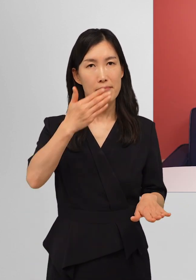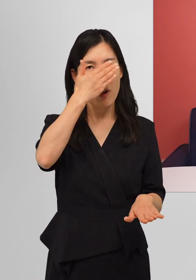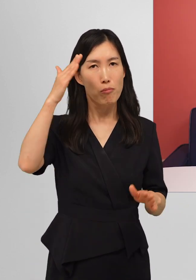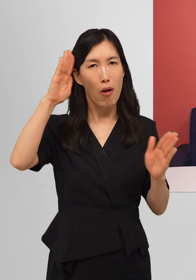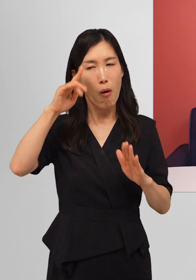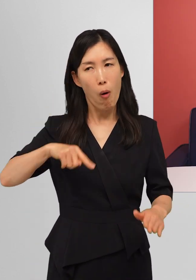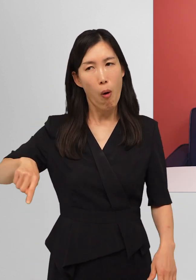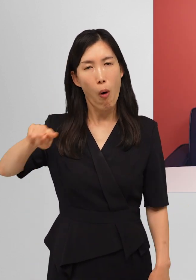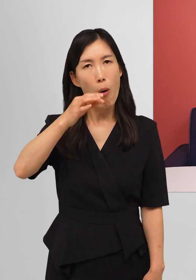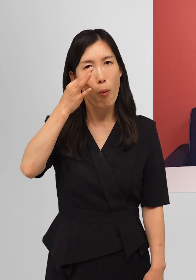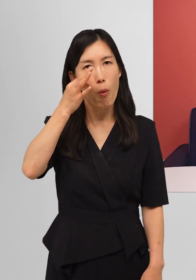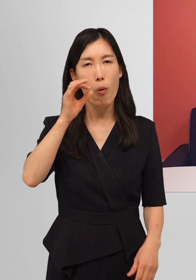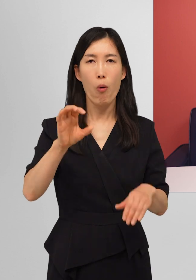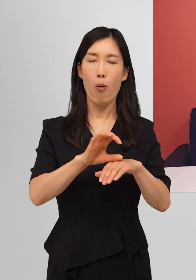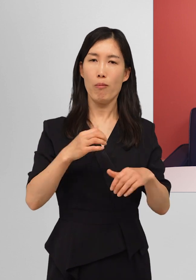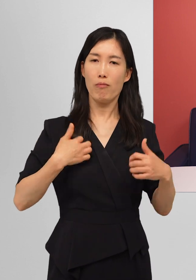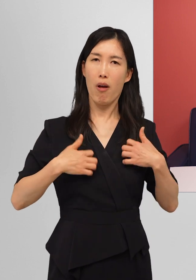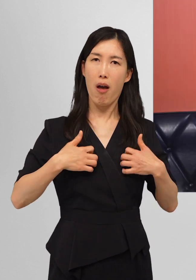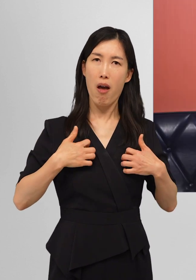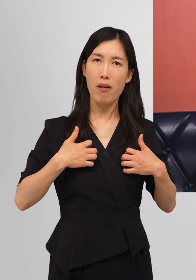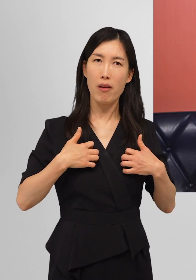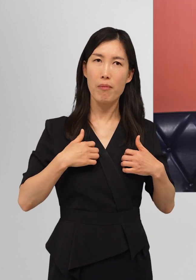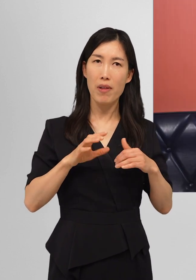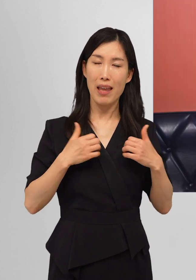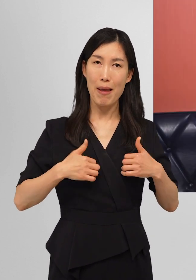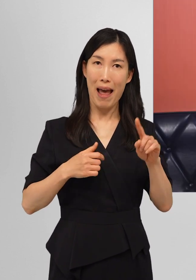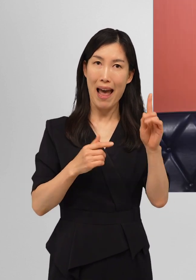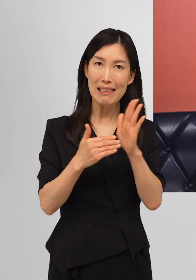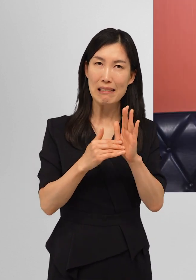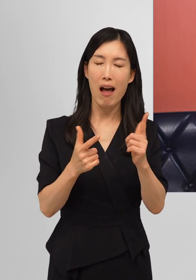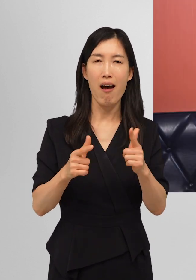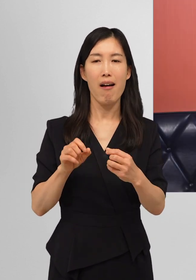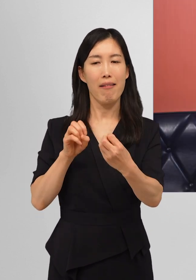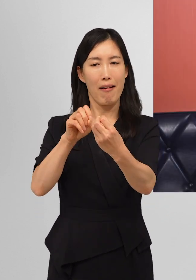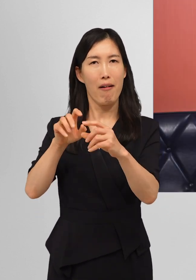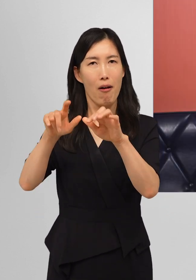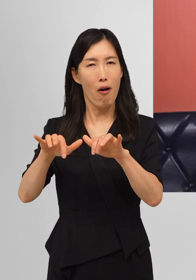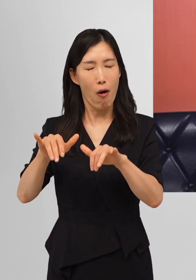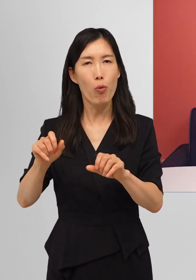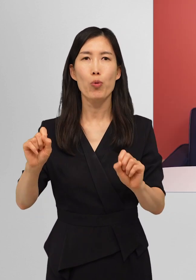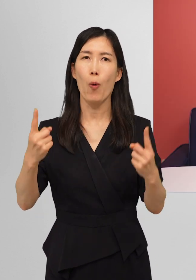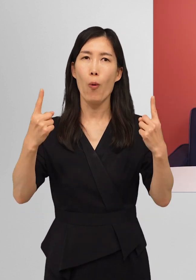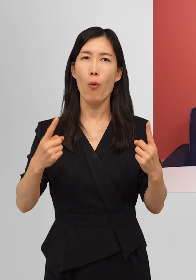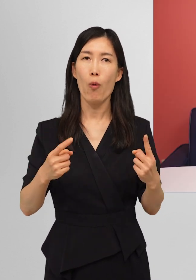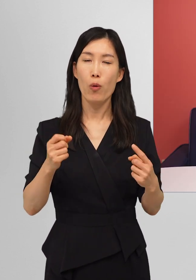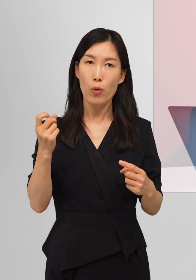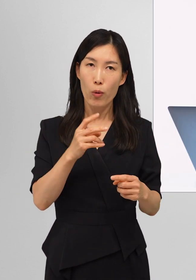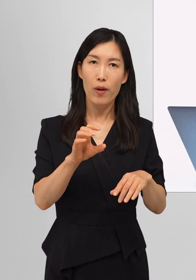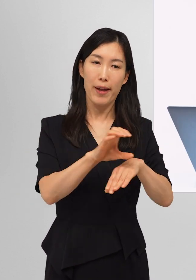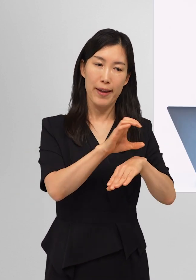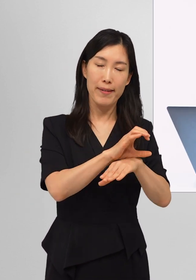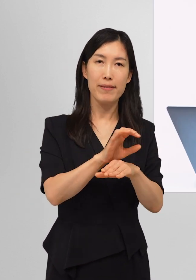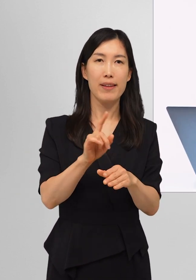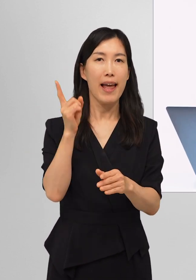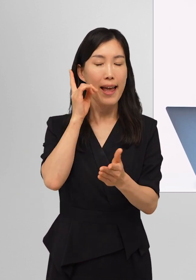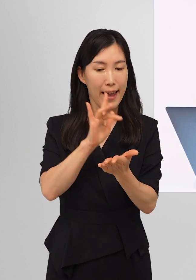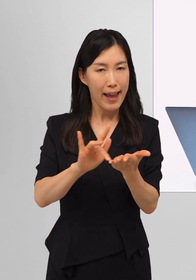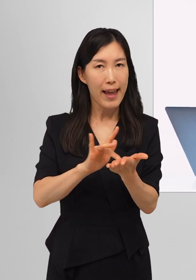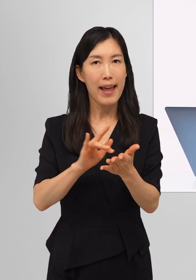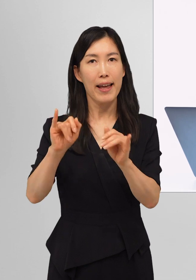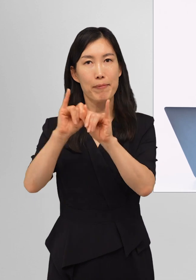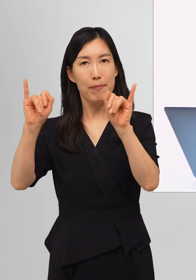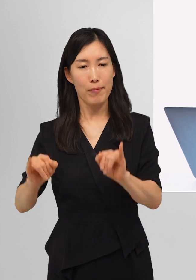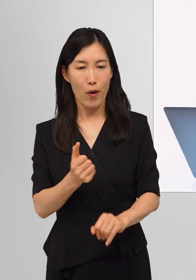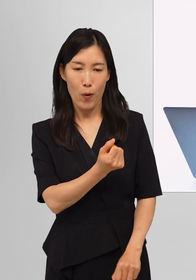요즘 그 학생들 게임 하는 거 보니까 게임만 하는 게 아니라 거기서 막 채팅을 막 하더라고요. 그러면서 동시에 다른 매체들도